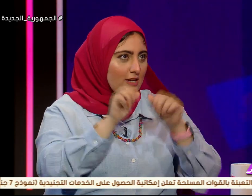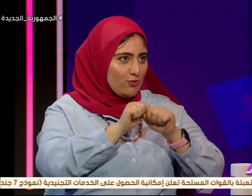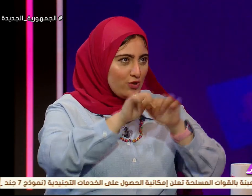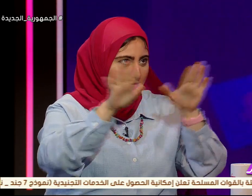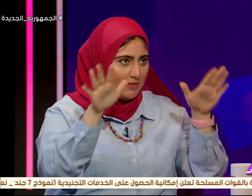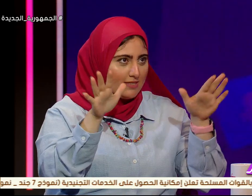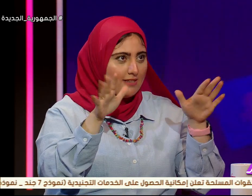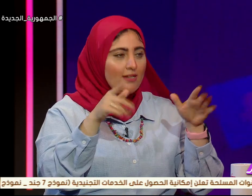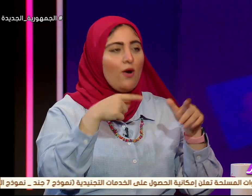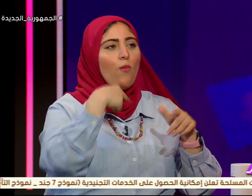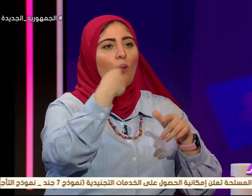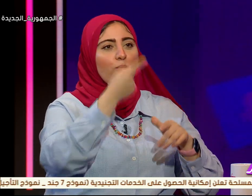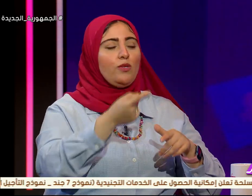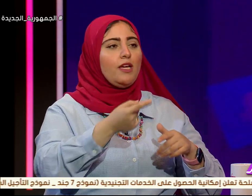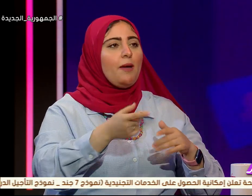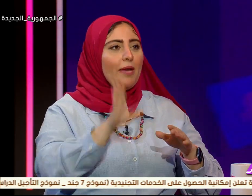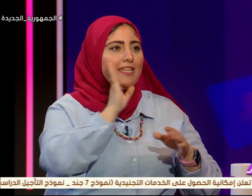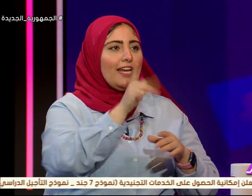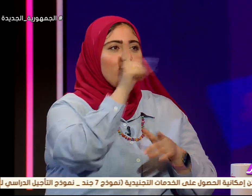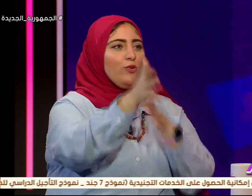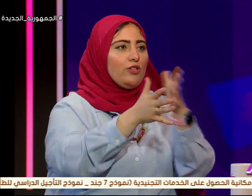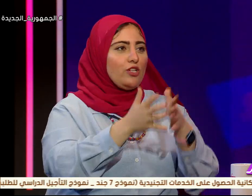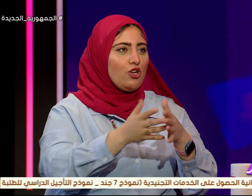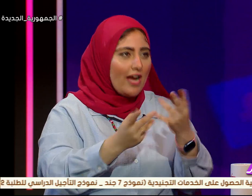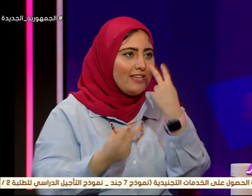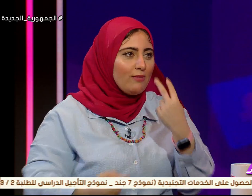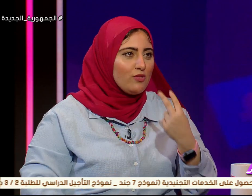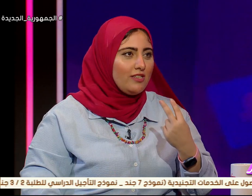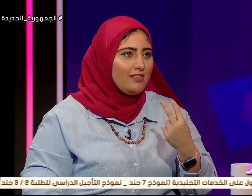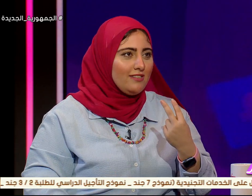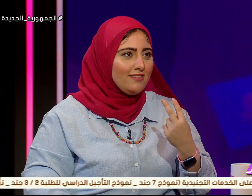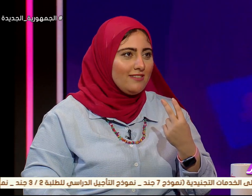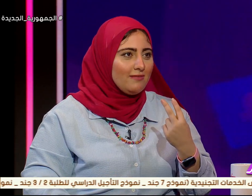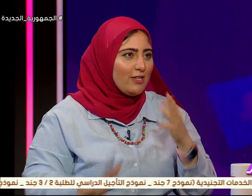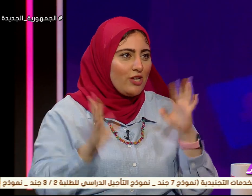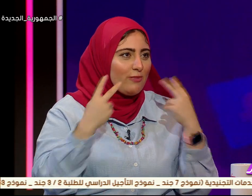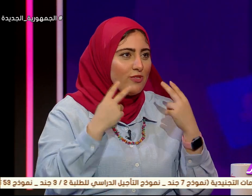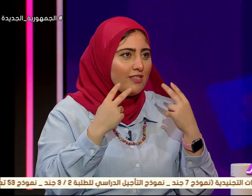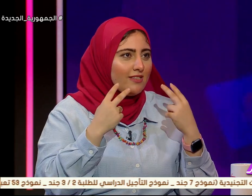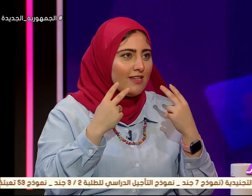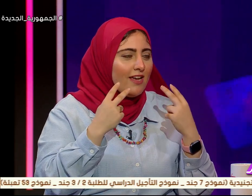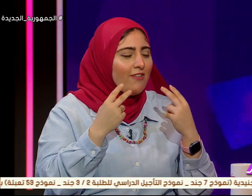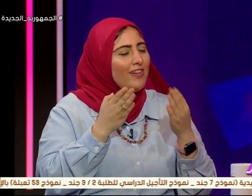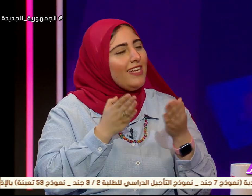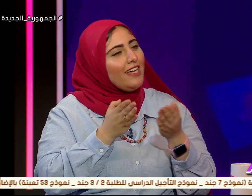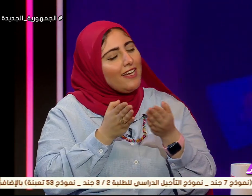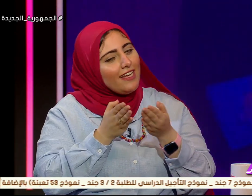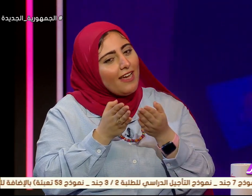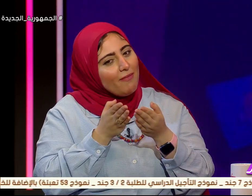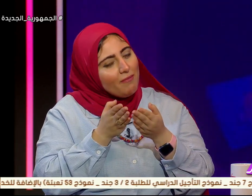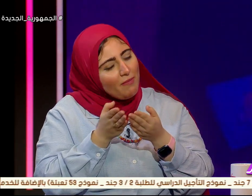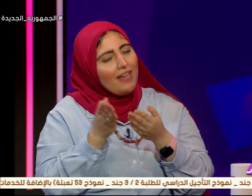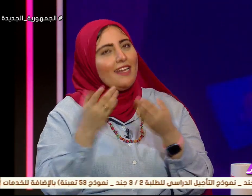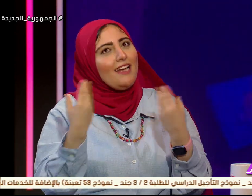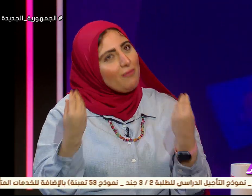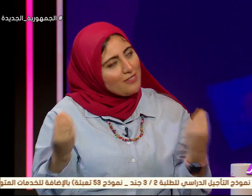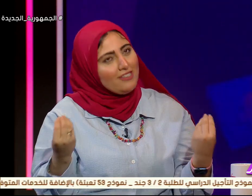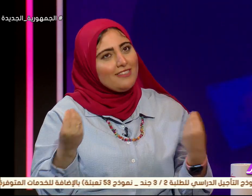على السوشيال ميديا واقول اتعلموا لغة الإشارة، حد هيبصلي؟ محدش هيبصلي. فانا بمعنى بسيط